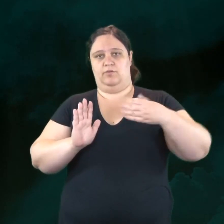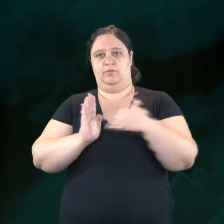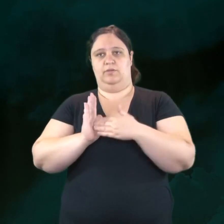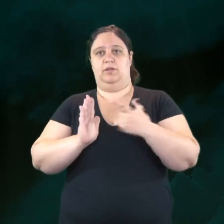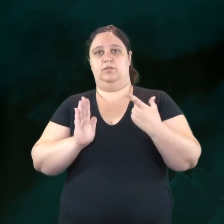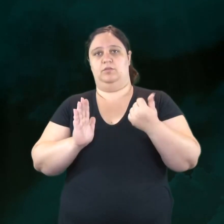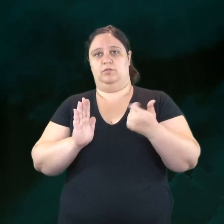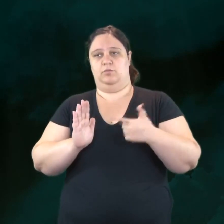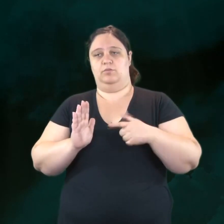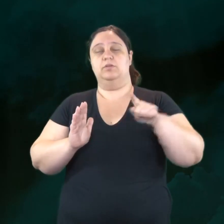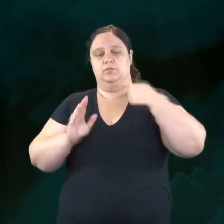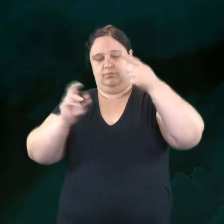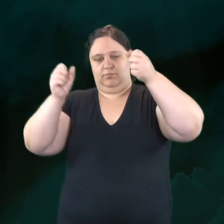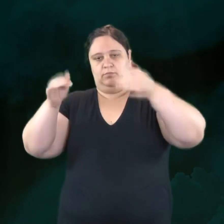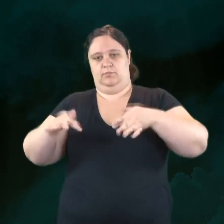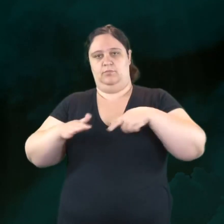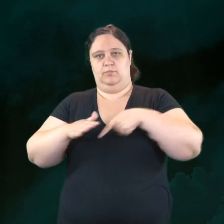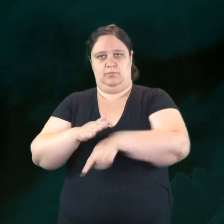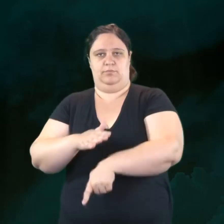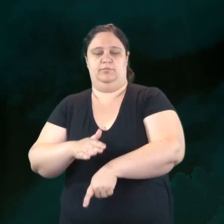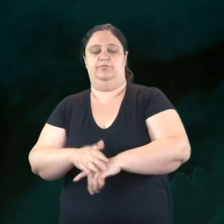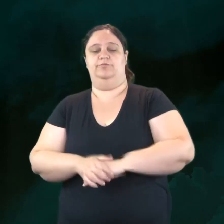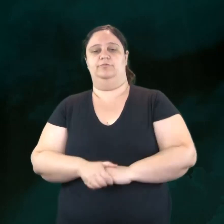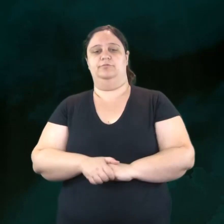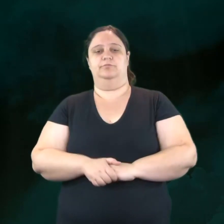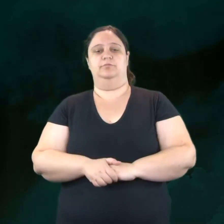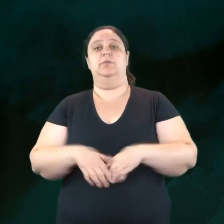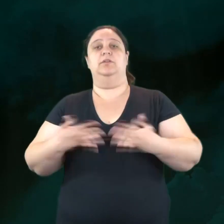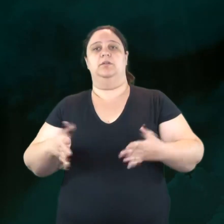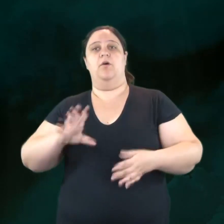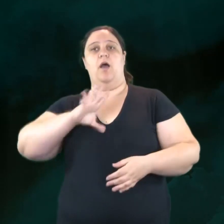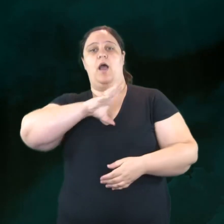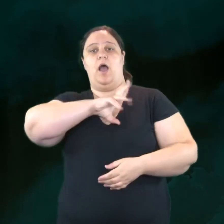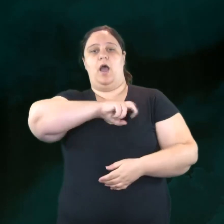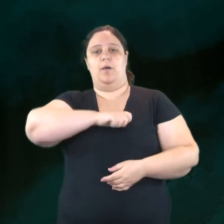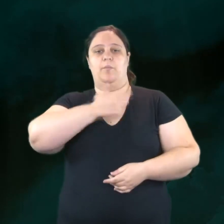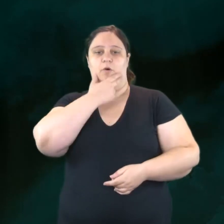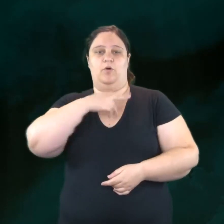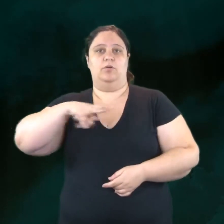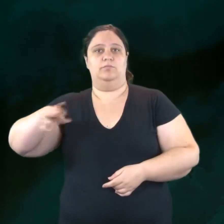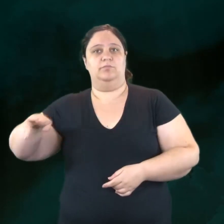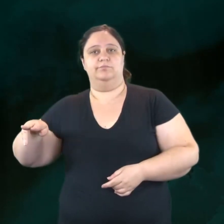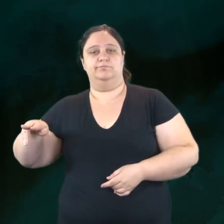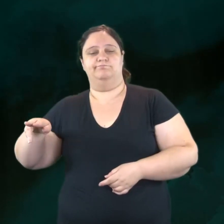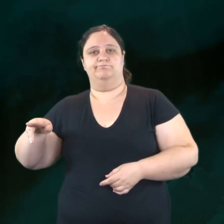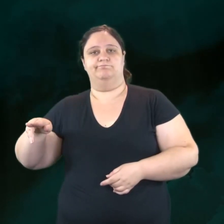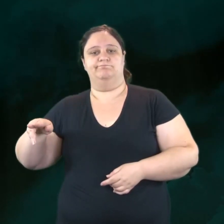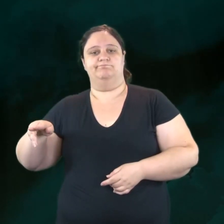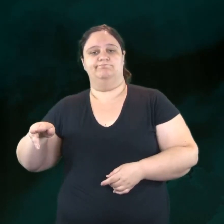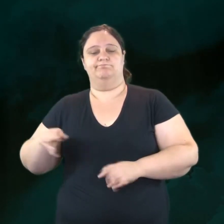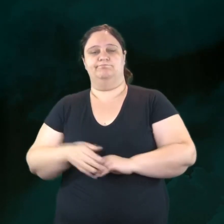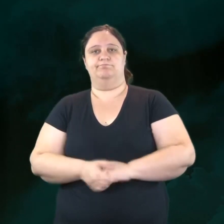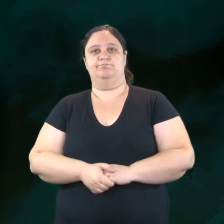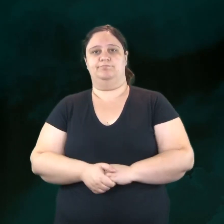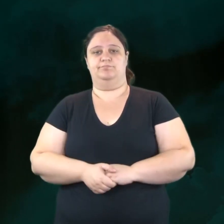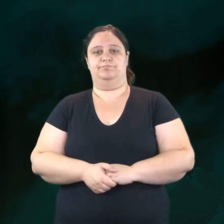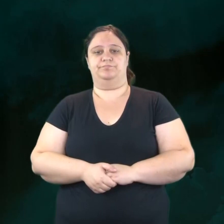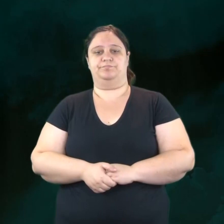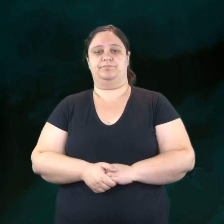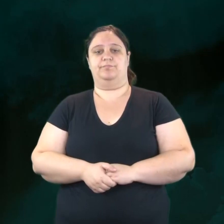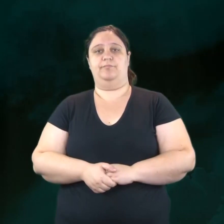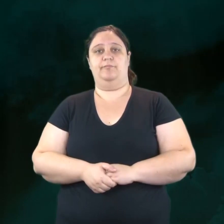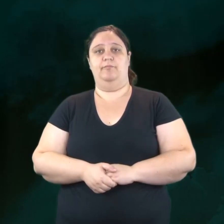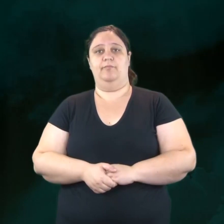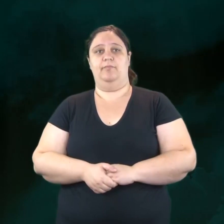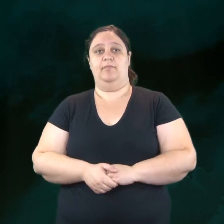amor. Então, o amor fraternal, queridos irmãos, é o combustível para a vida